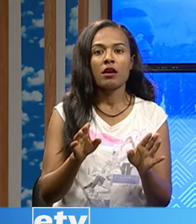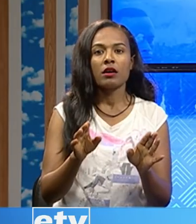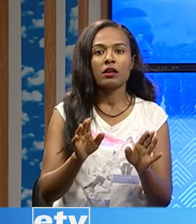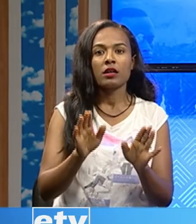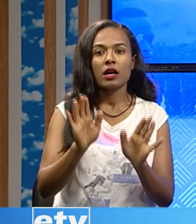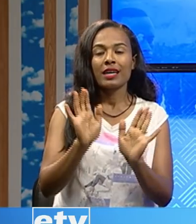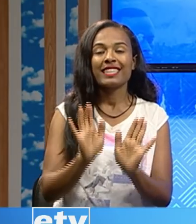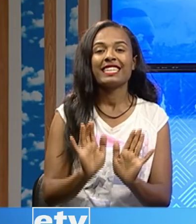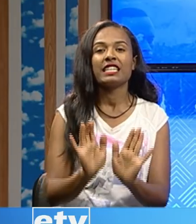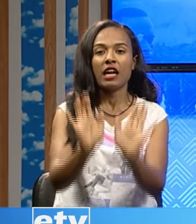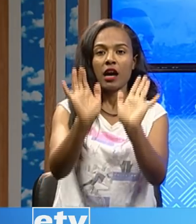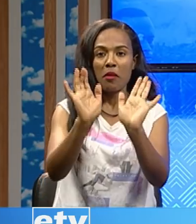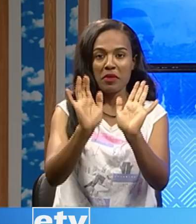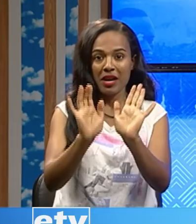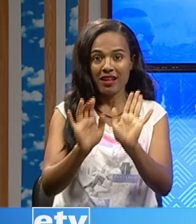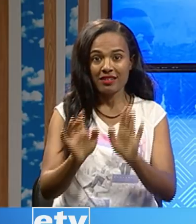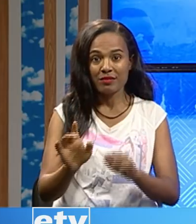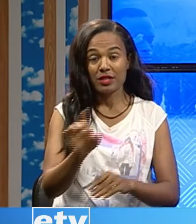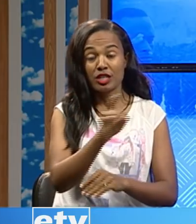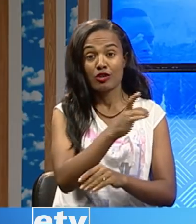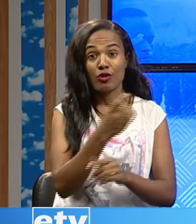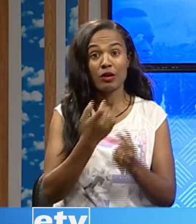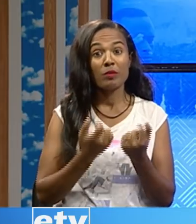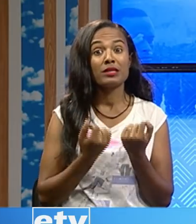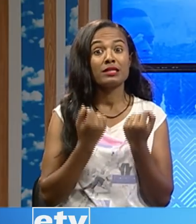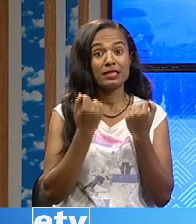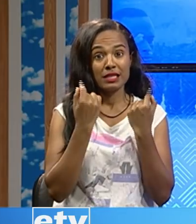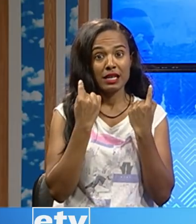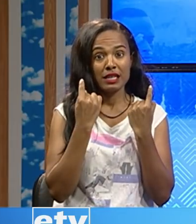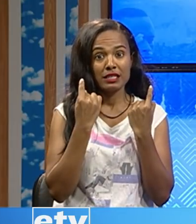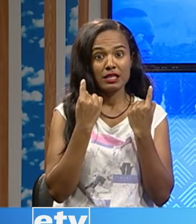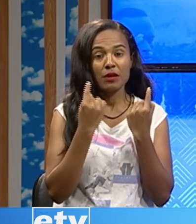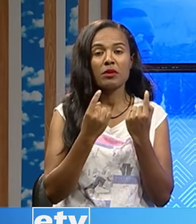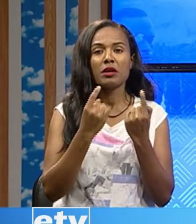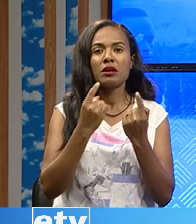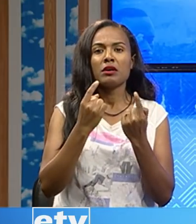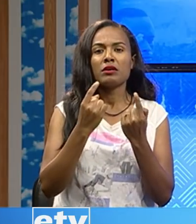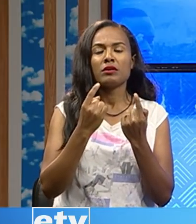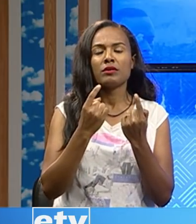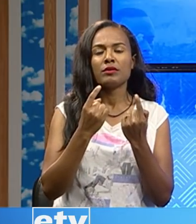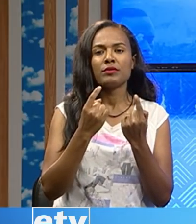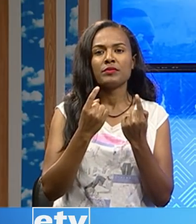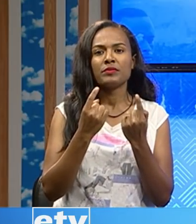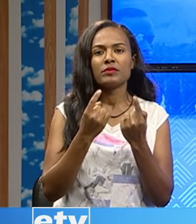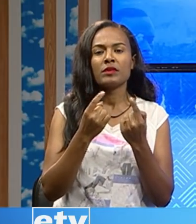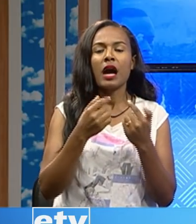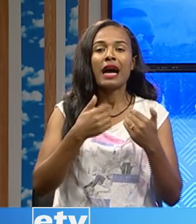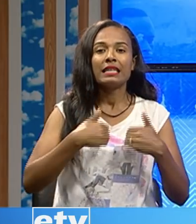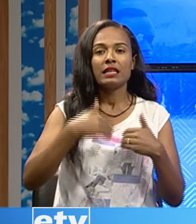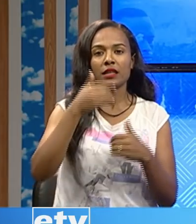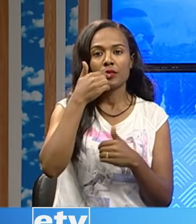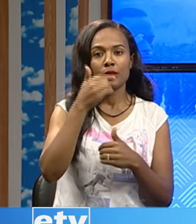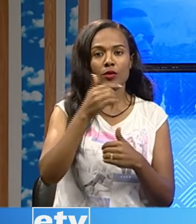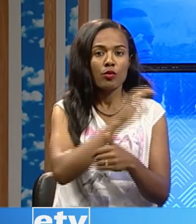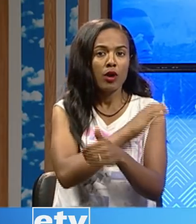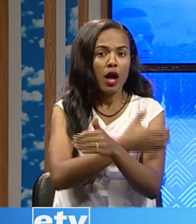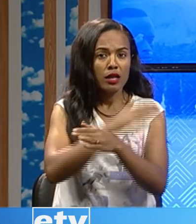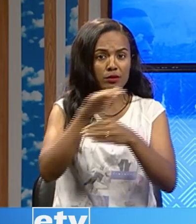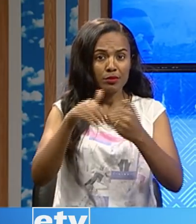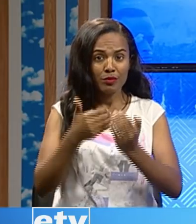ከግርግዳ ጋር መላተም እንደሆነበት ሲገነዘብ ጭፍራን ጨምሮ ማለት ነው አለኝ የሚለውን ኃይል